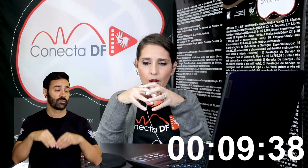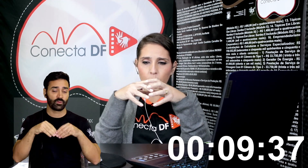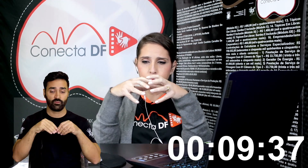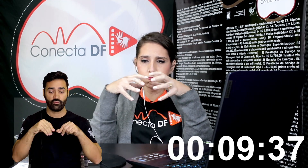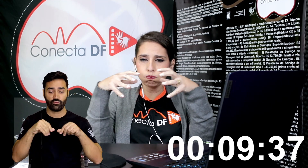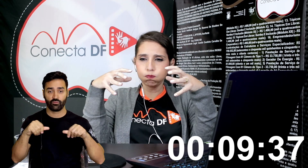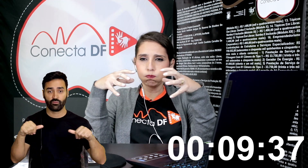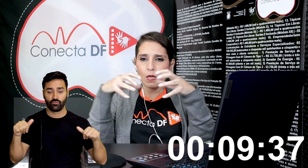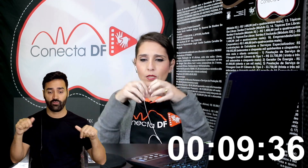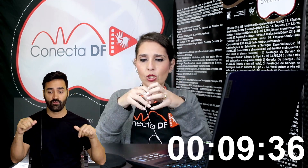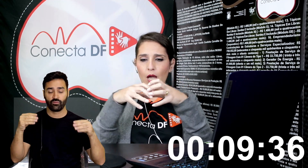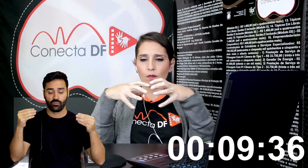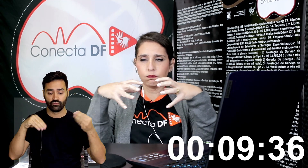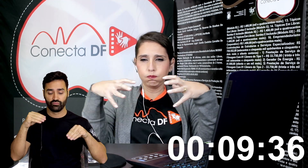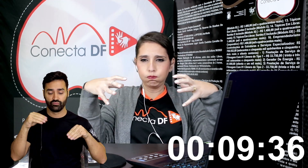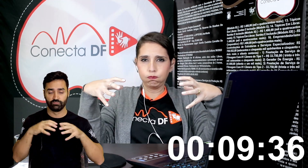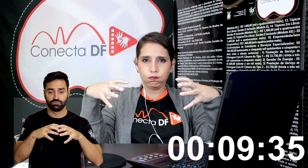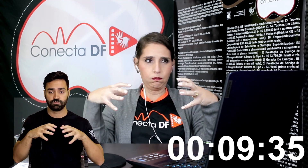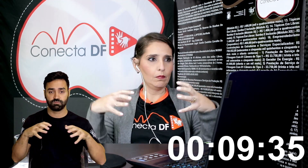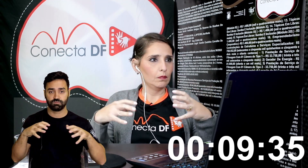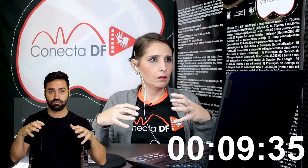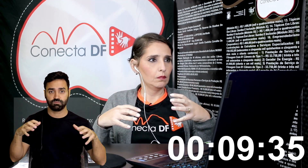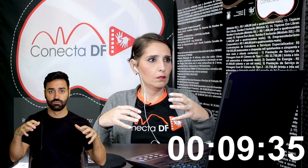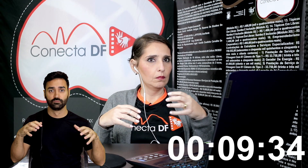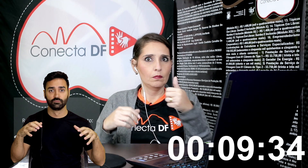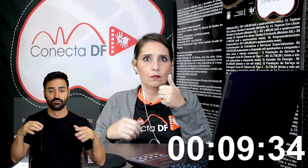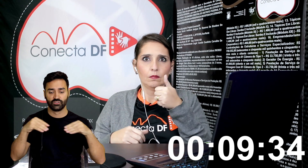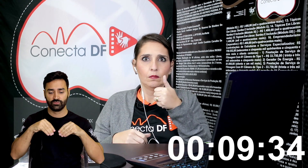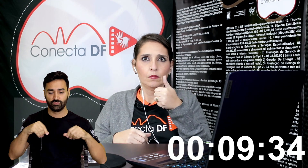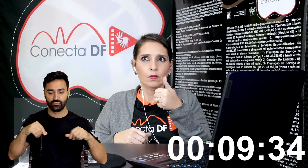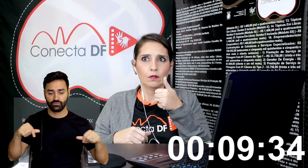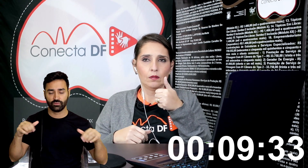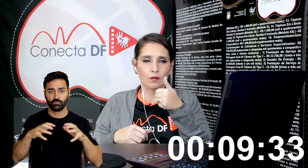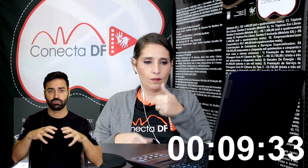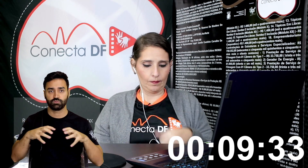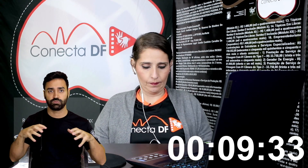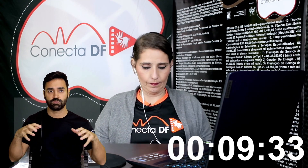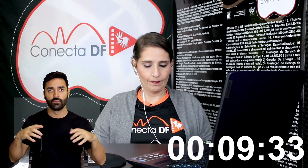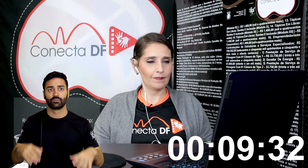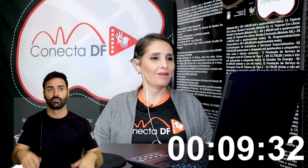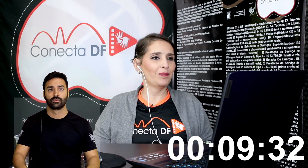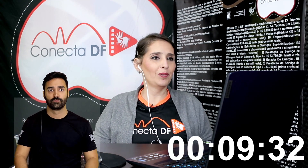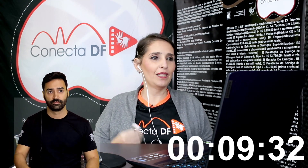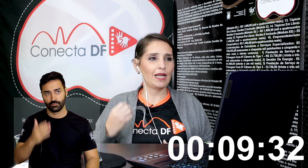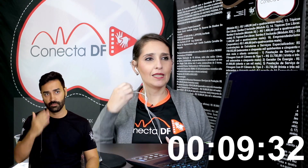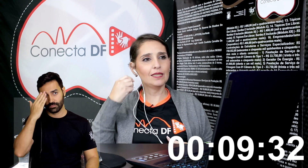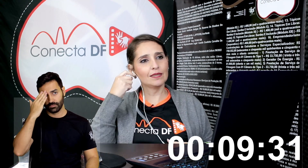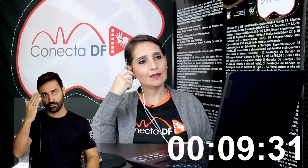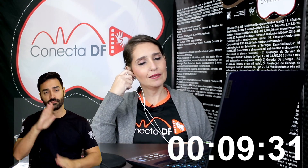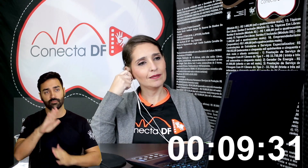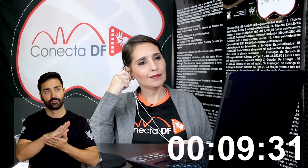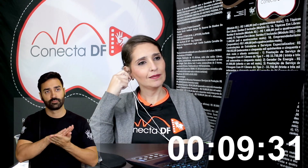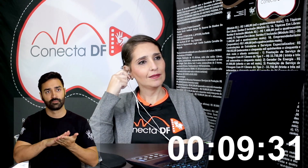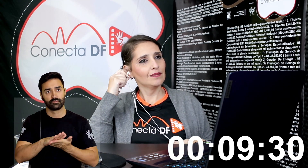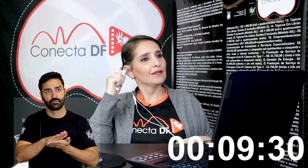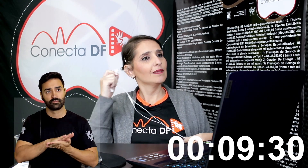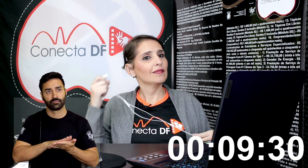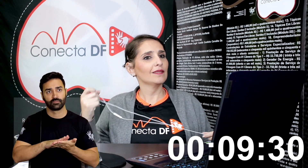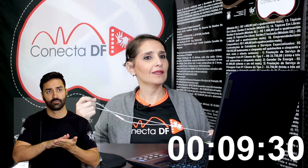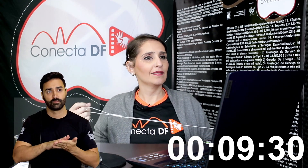farinha para inchar. Tá bom. Obrigada. Por nada.